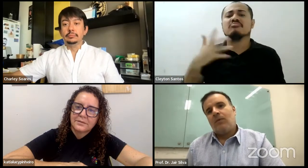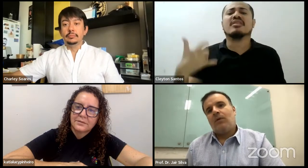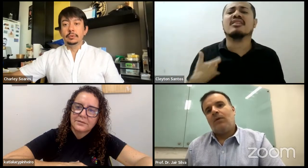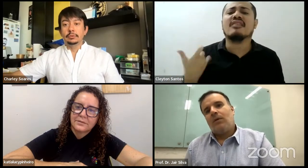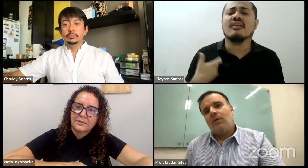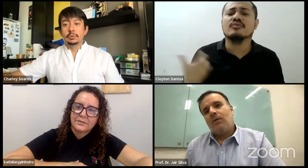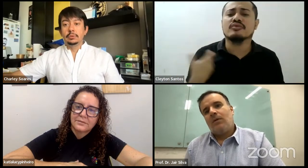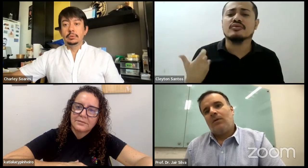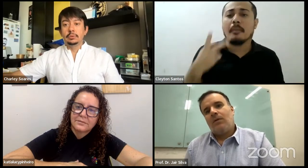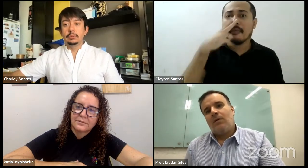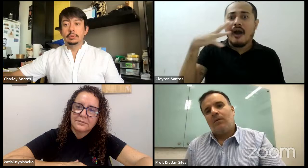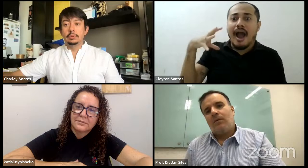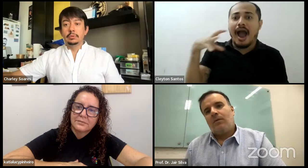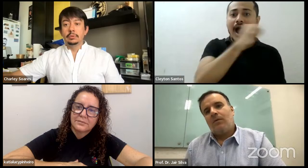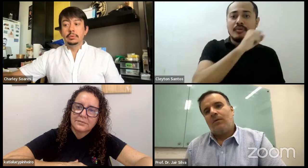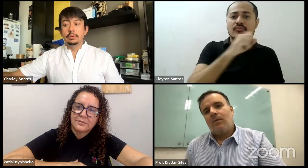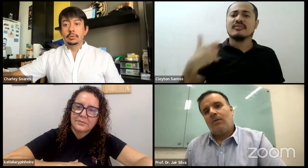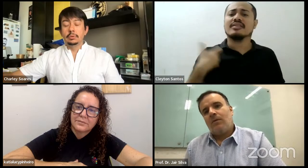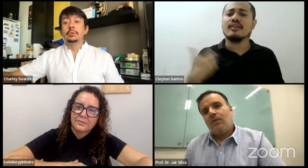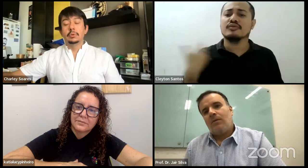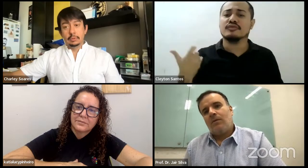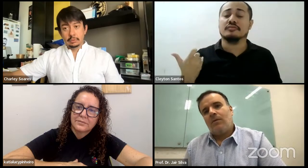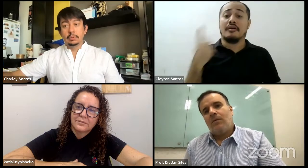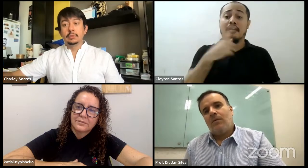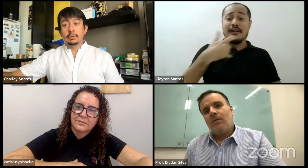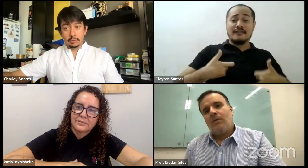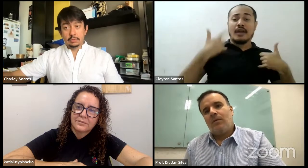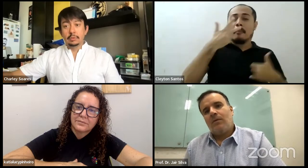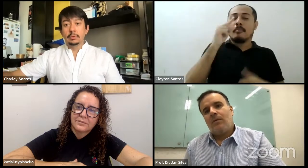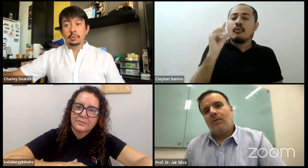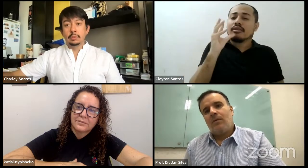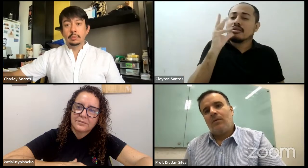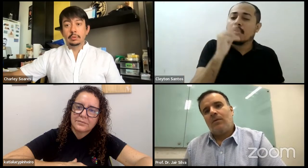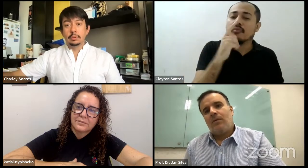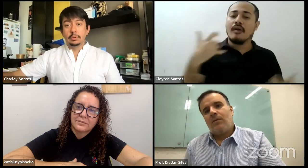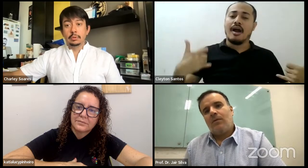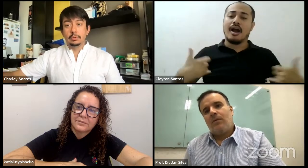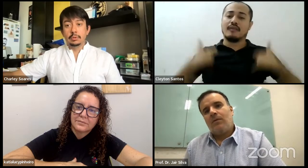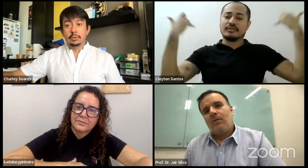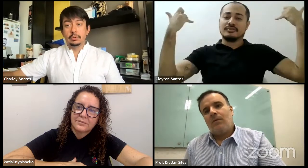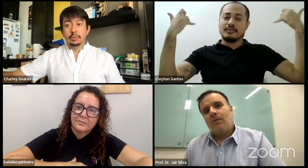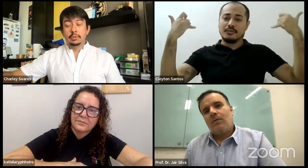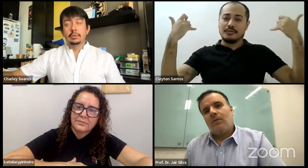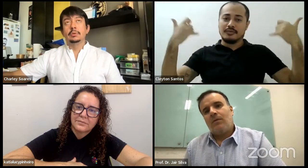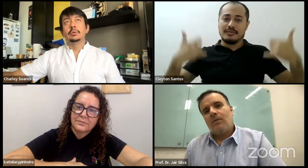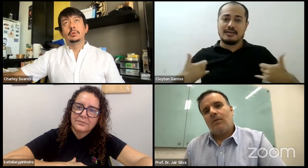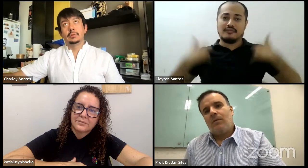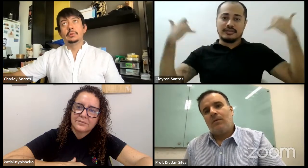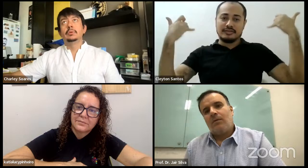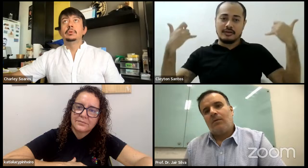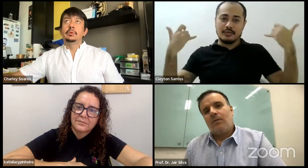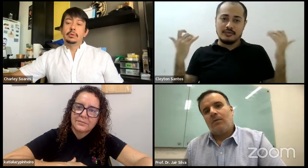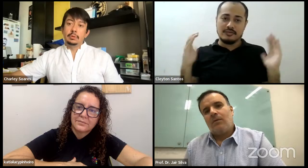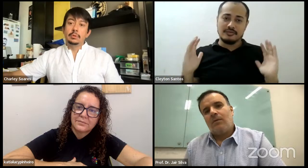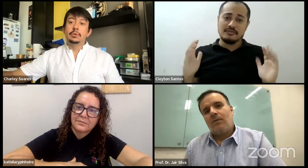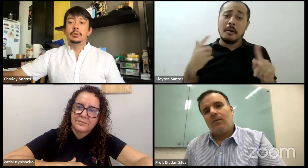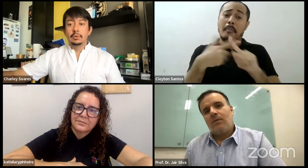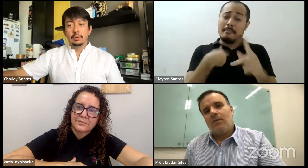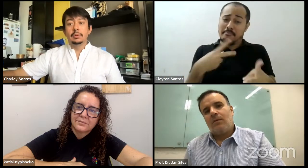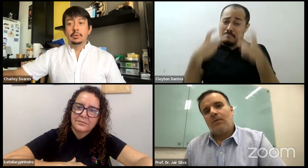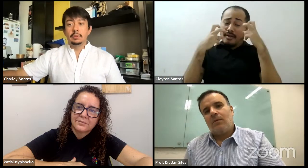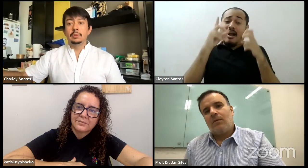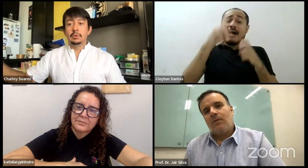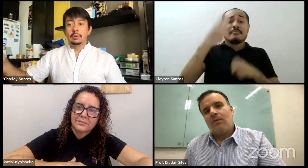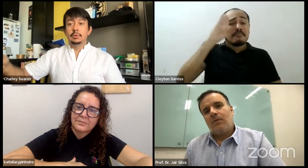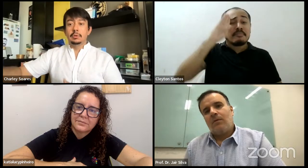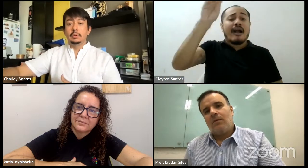quis trazer é o movimento, que é parecido, por exemplo, o sinal de idade, é feito de forma mais rápida, né? E repetida. O sinal de